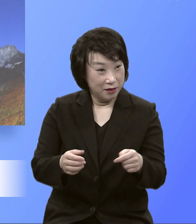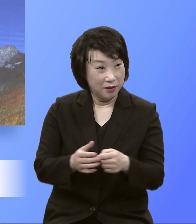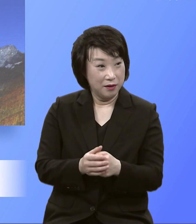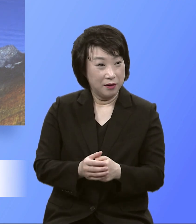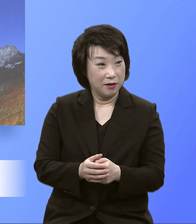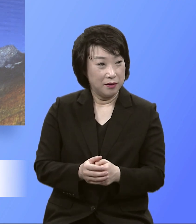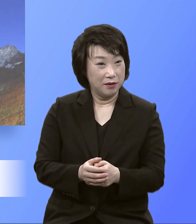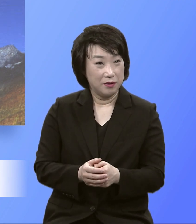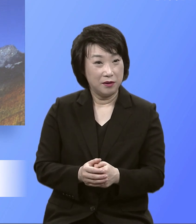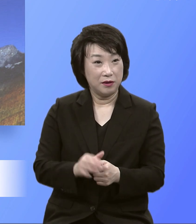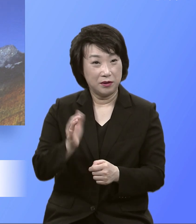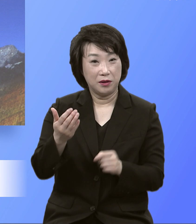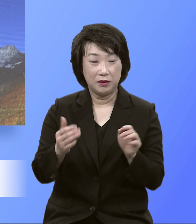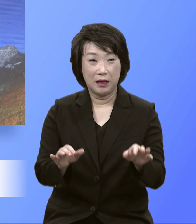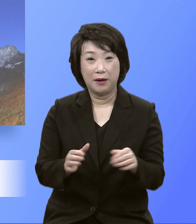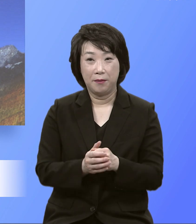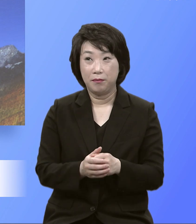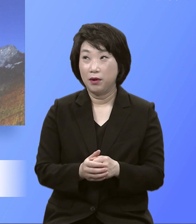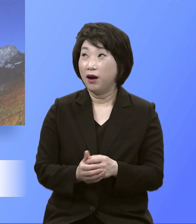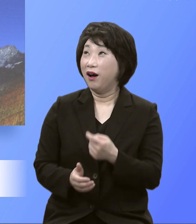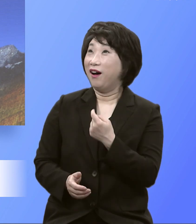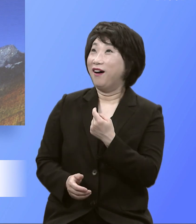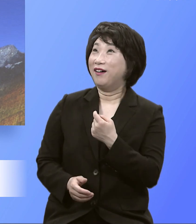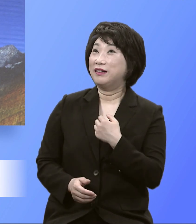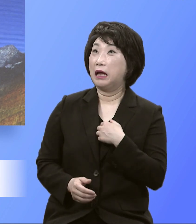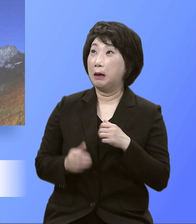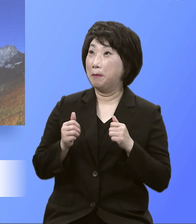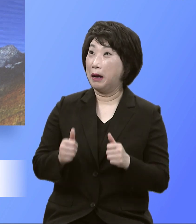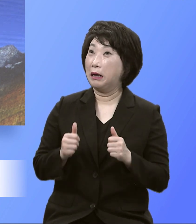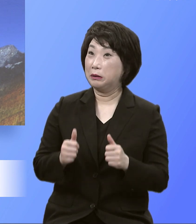해야 되는데, 아니